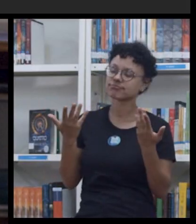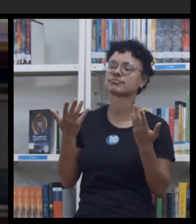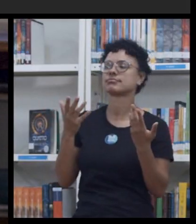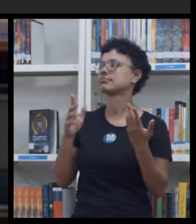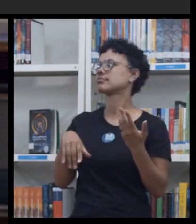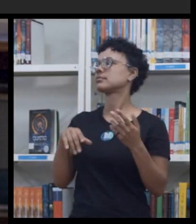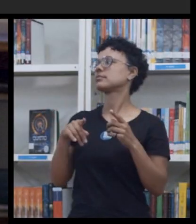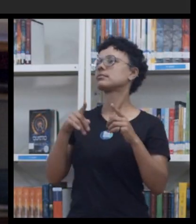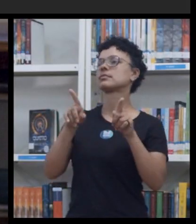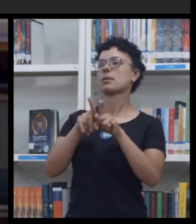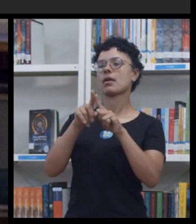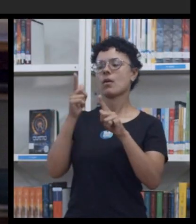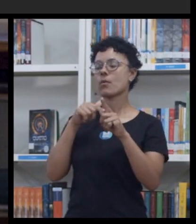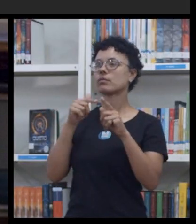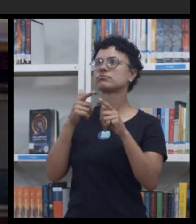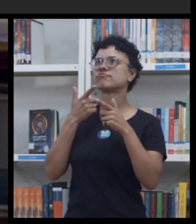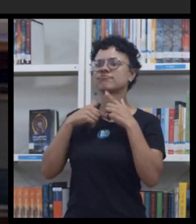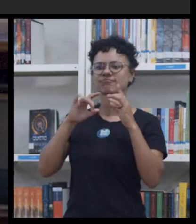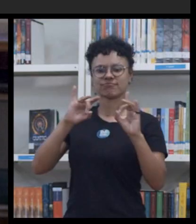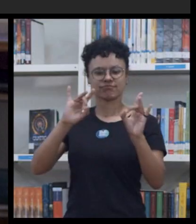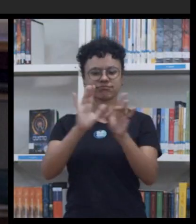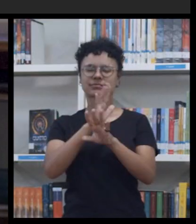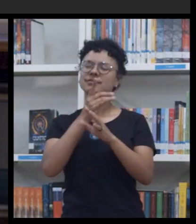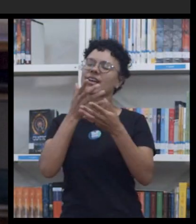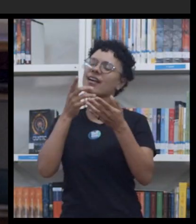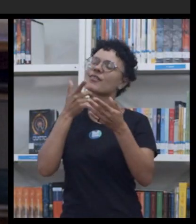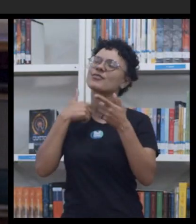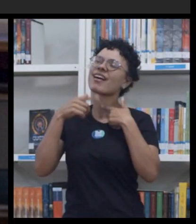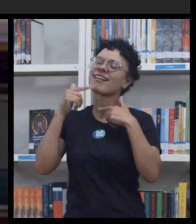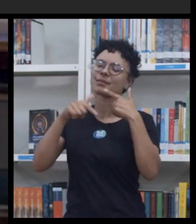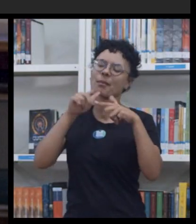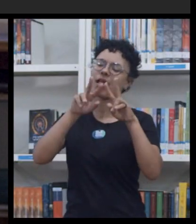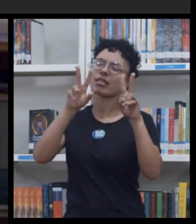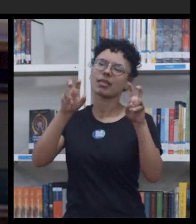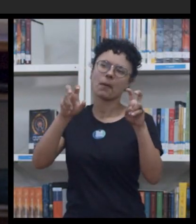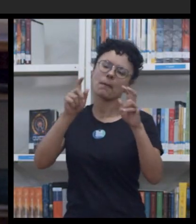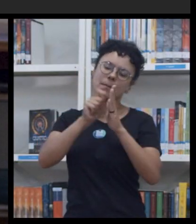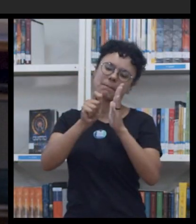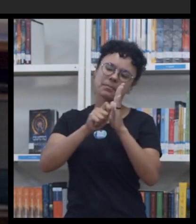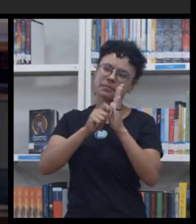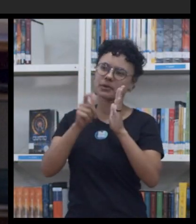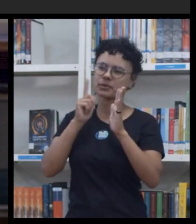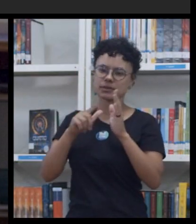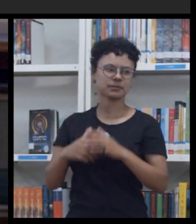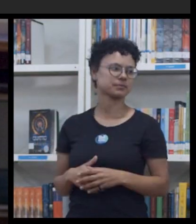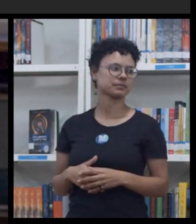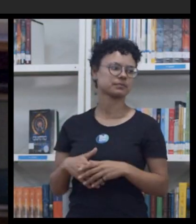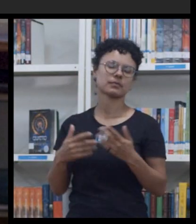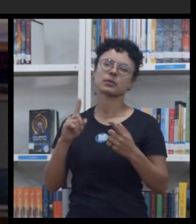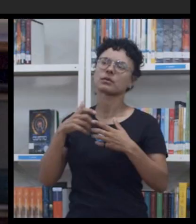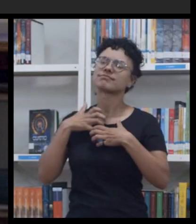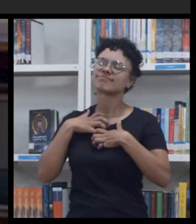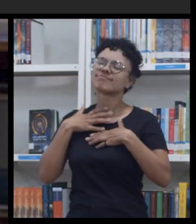a realização que faz a gente querer trabalhar com um tema e querer escrever para alguém ler. É a